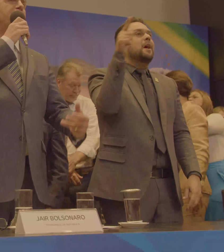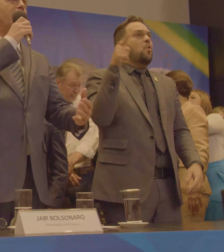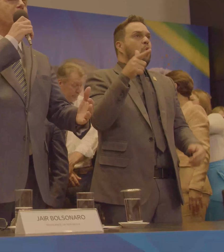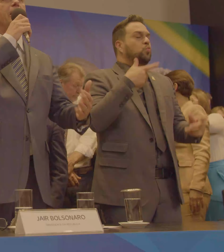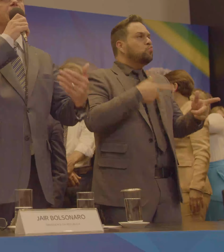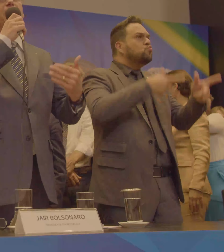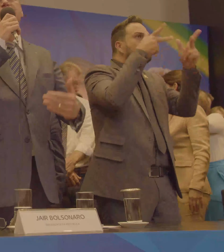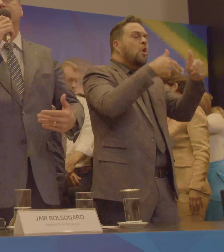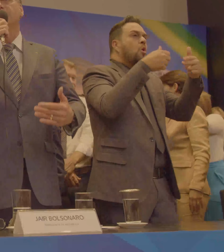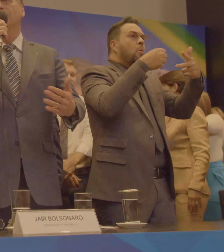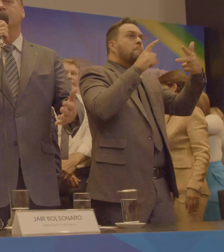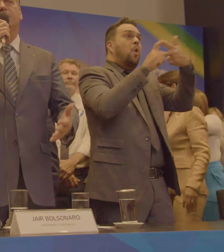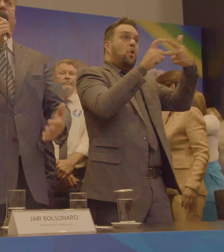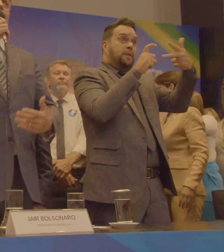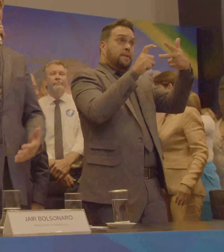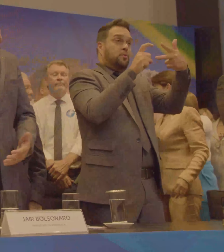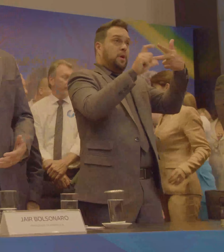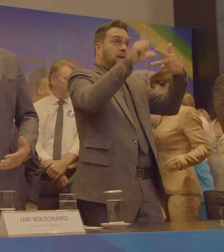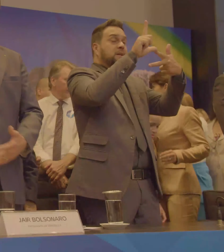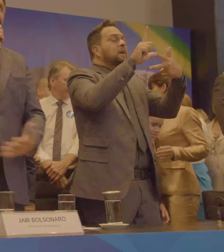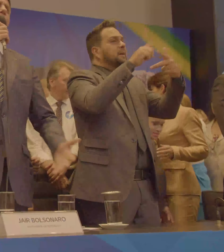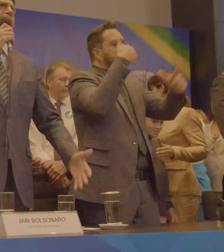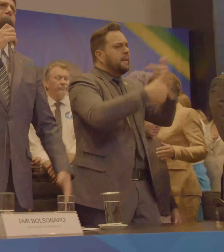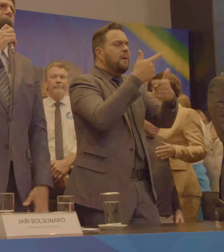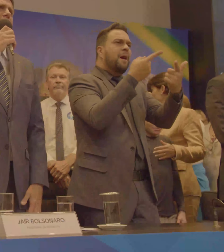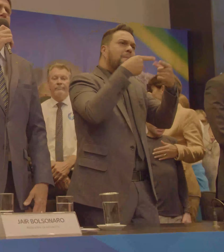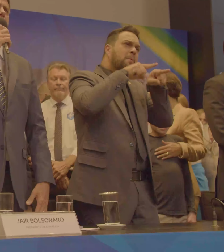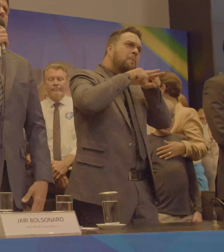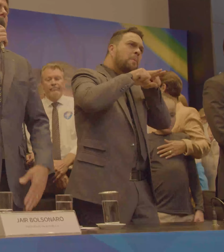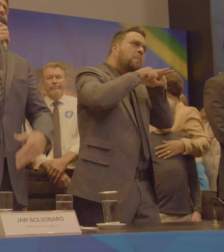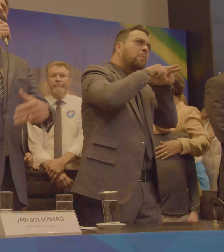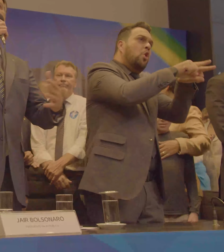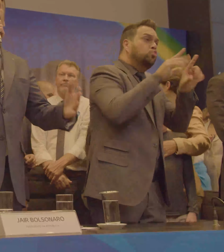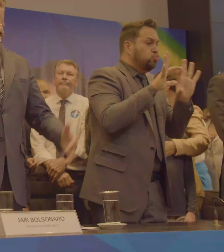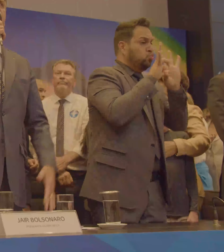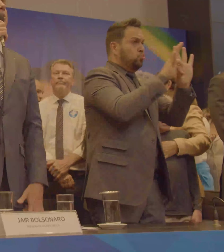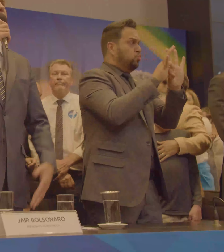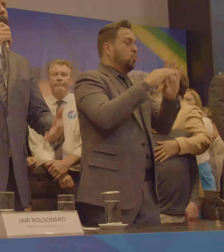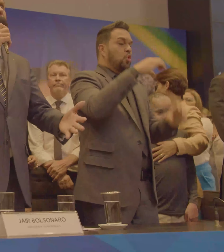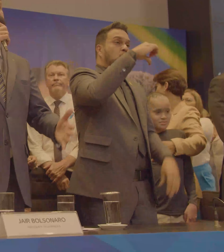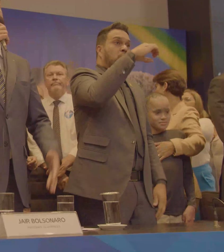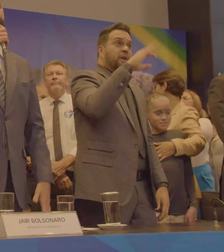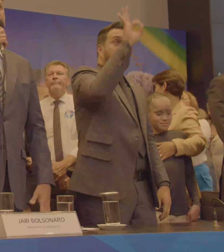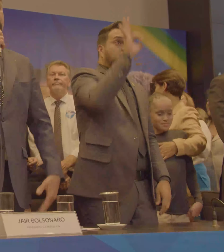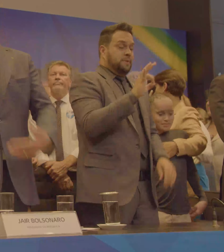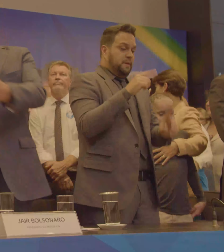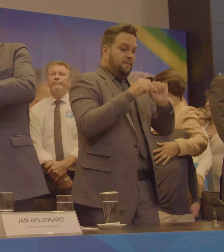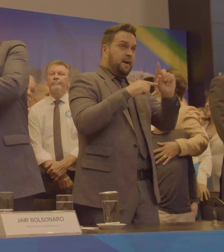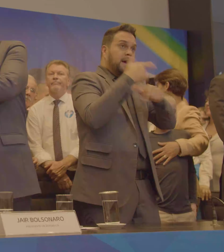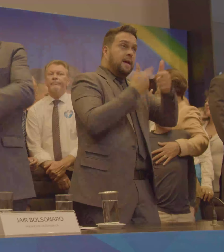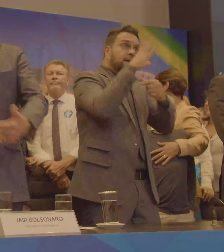os poderes legislativo e executivo trabalham em perfeita harmonia. 90% do que se faz aqui no